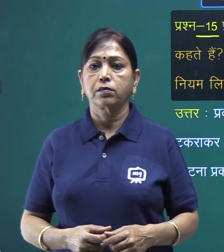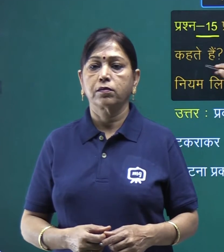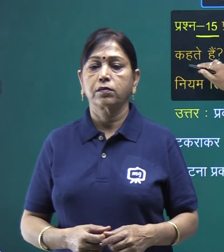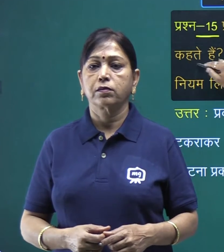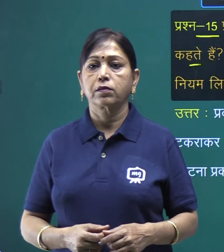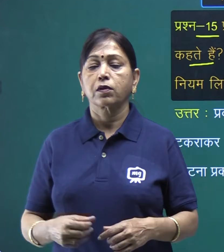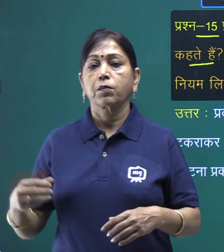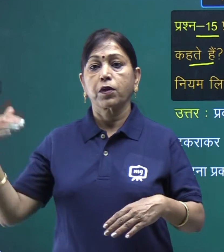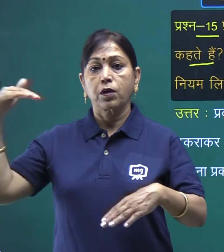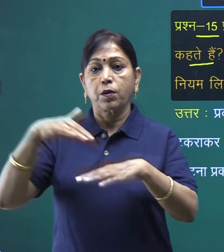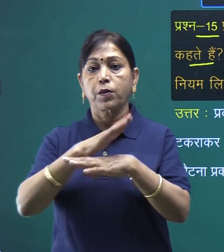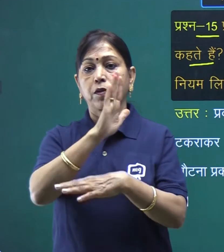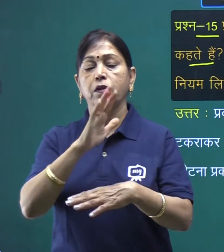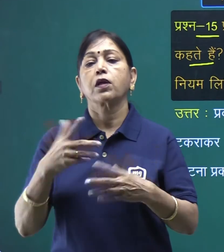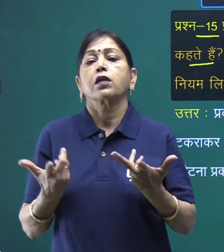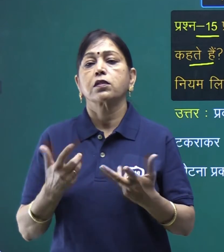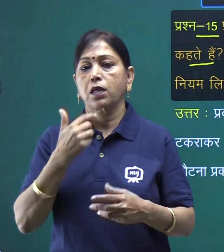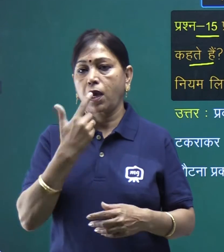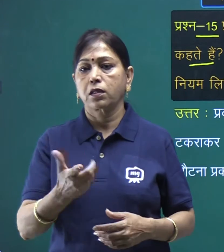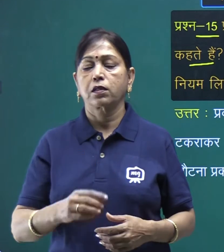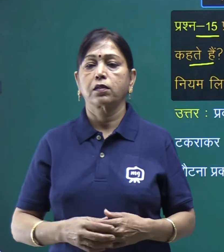परावर्तन किसे कहते हैं?